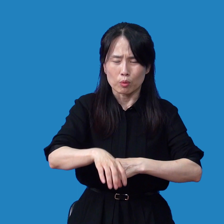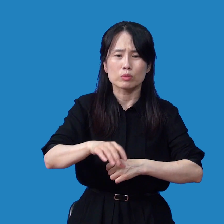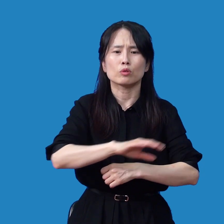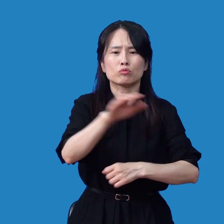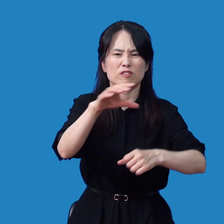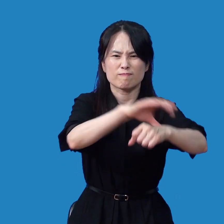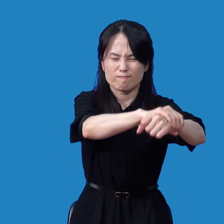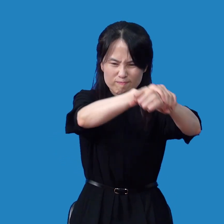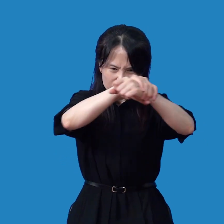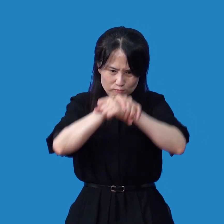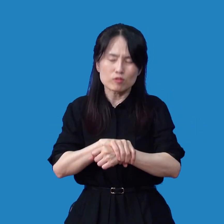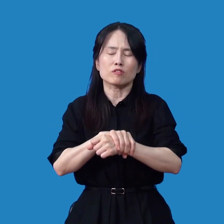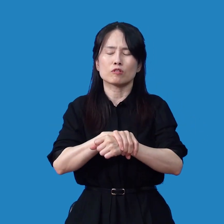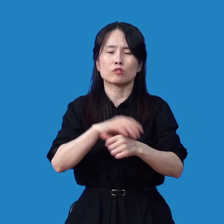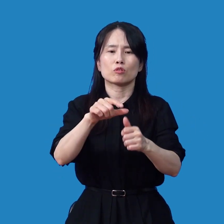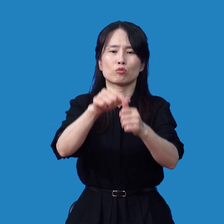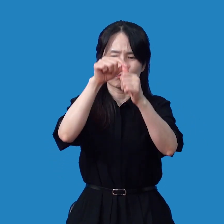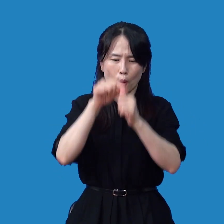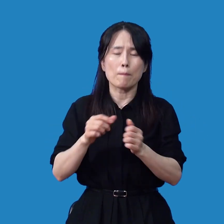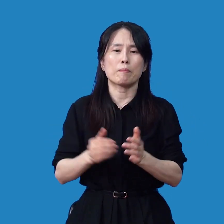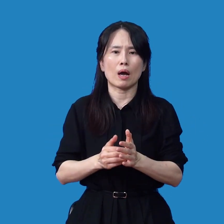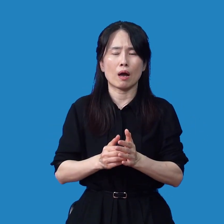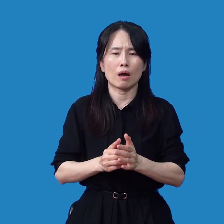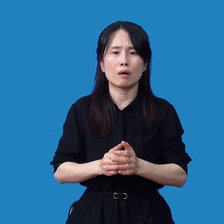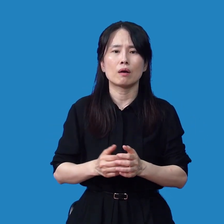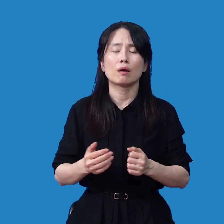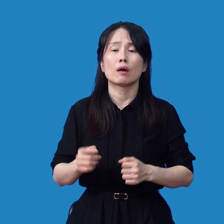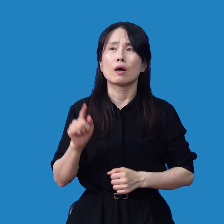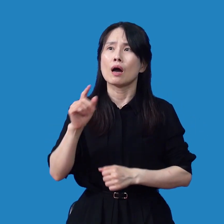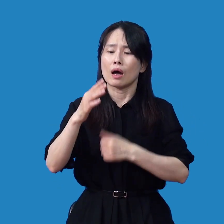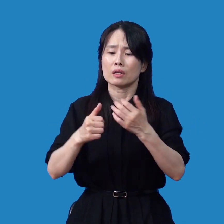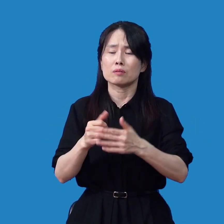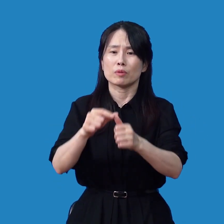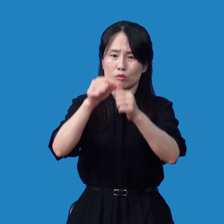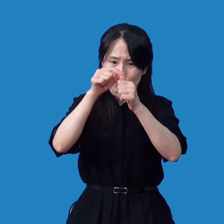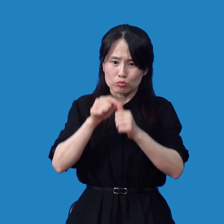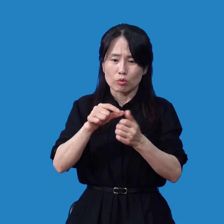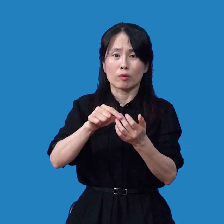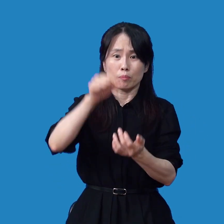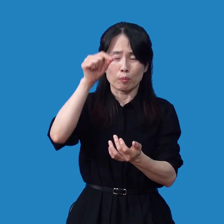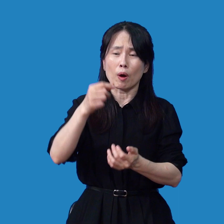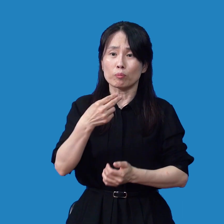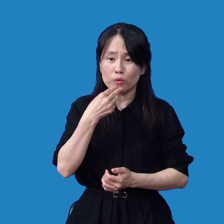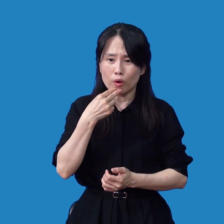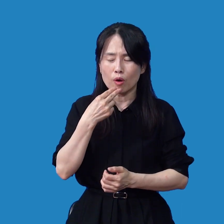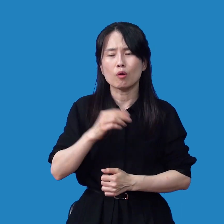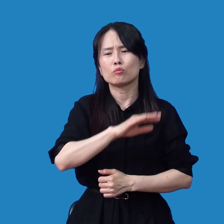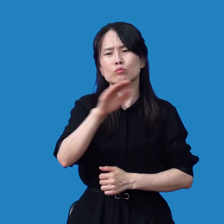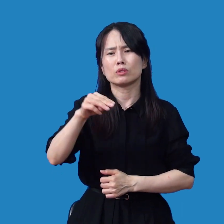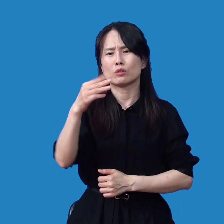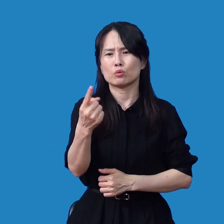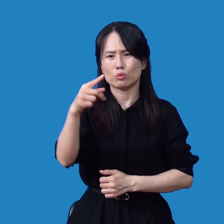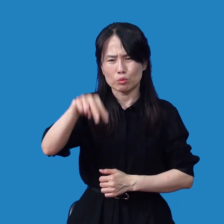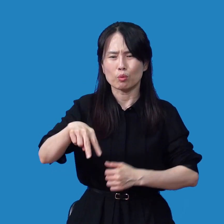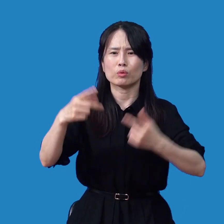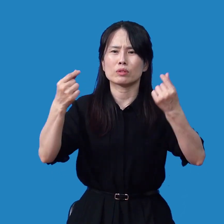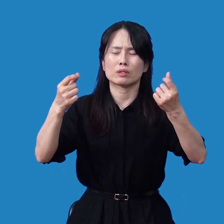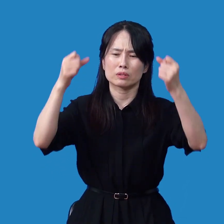않았다면 우리는 롯처럼 그냥 언제까지나 머뭇거리고만 있었을 것입니다. 그러다가 망하고